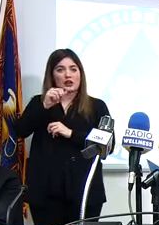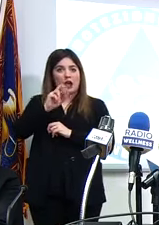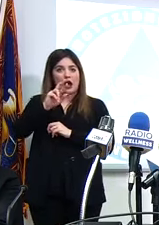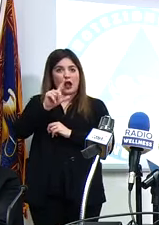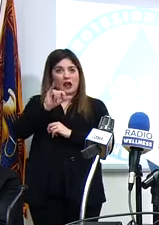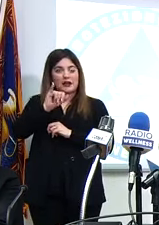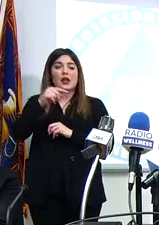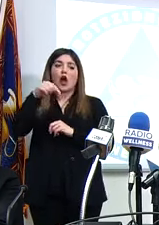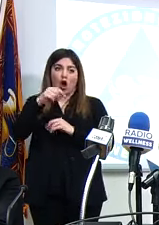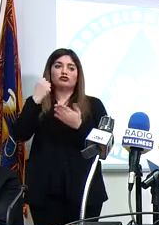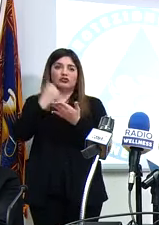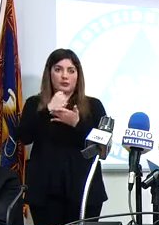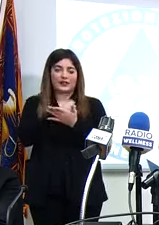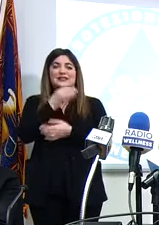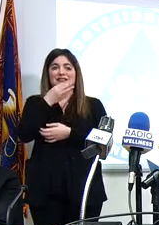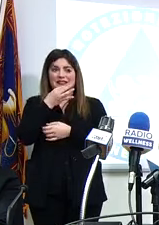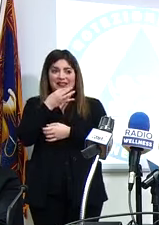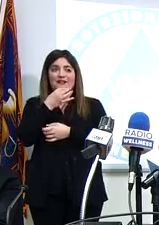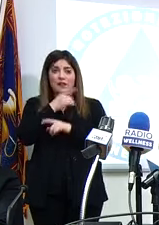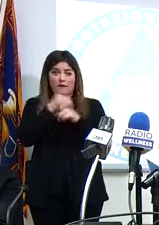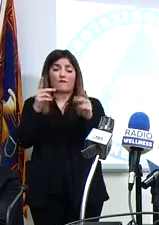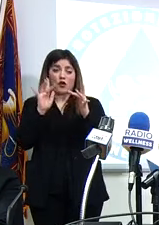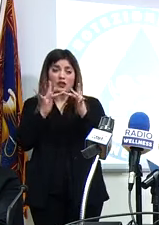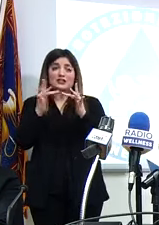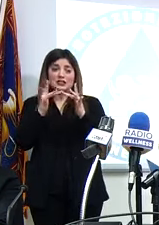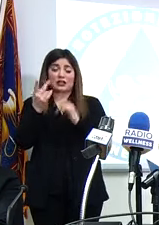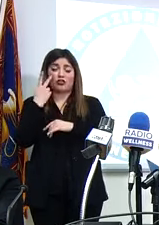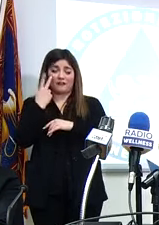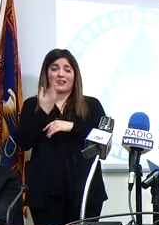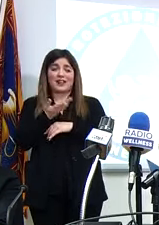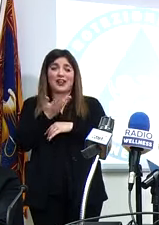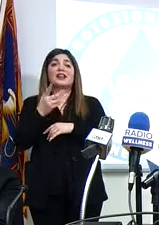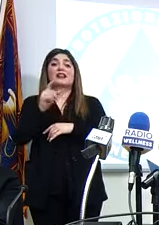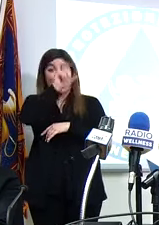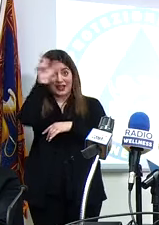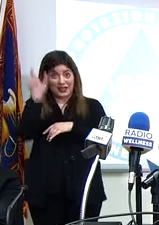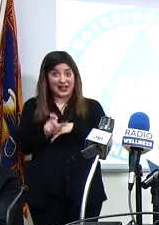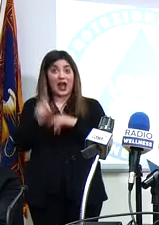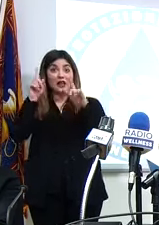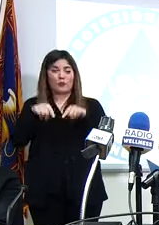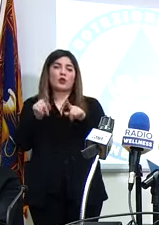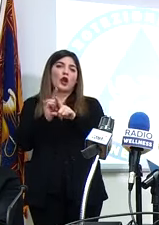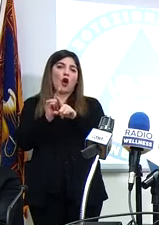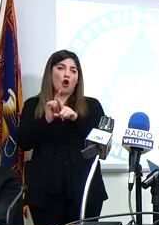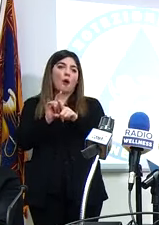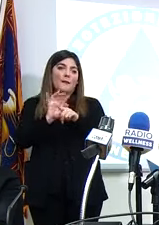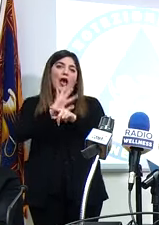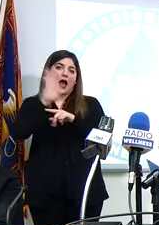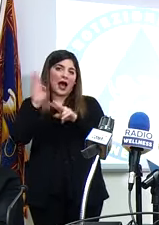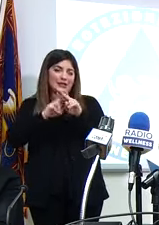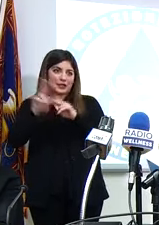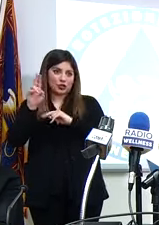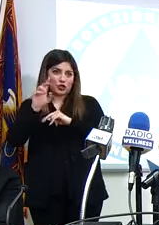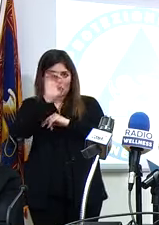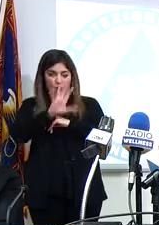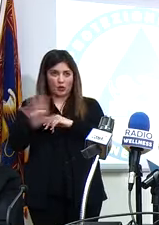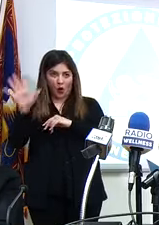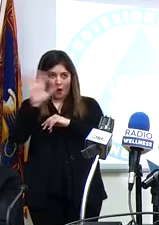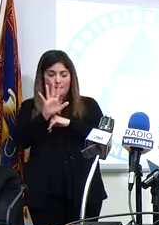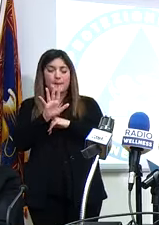trovate nel sito dell'AIFA. Quindi anche l'Italia, come la Germania, come altre regioni europee, sapete che l'EMA non li ha autorizzati,